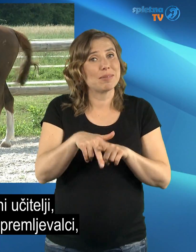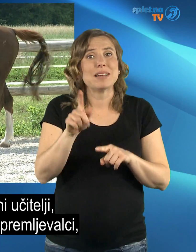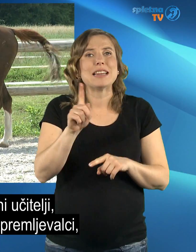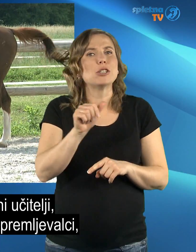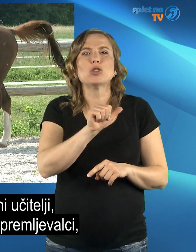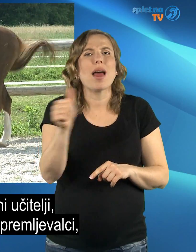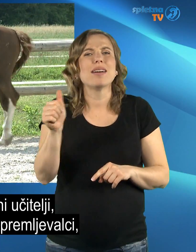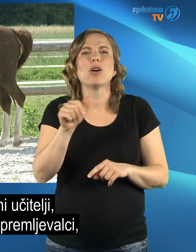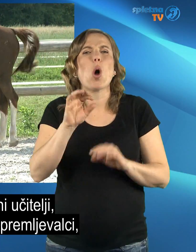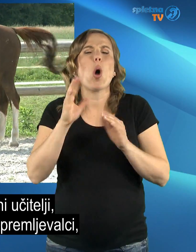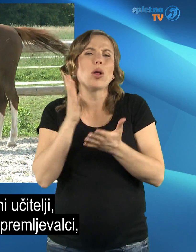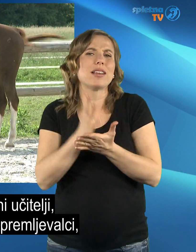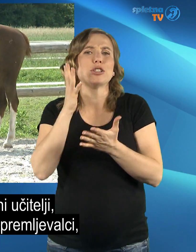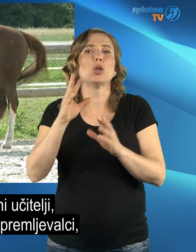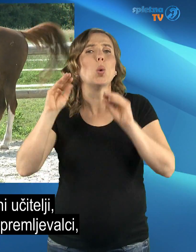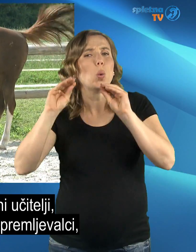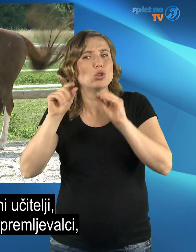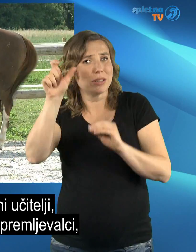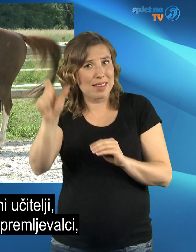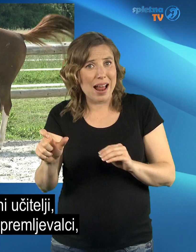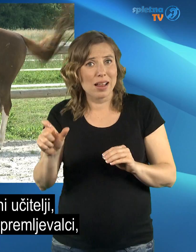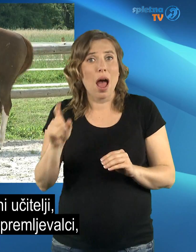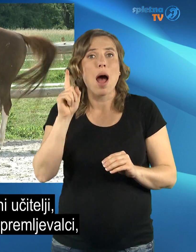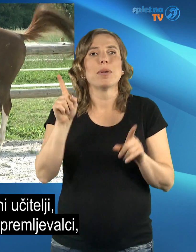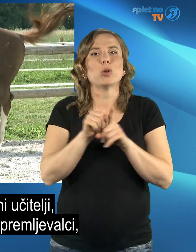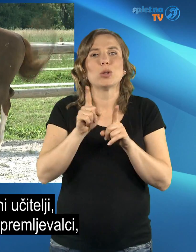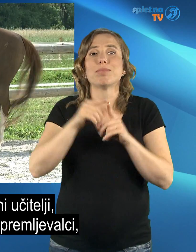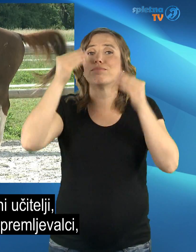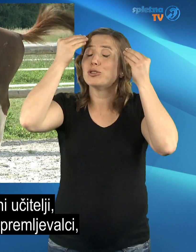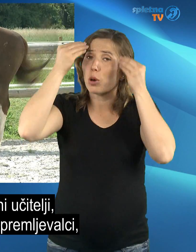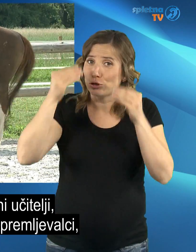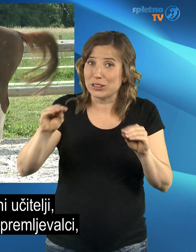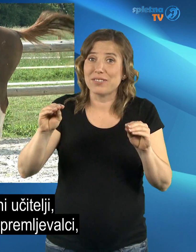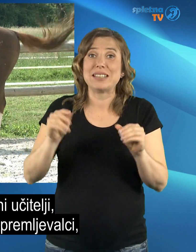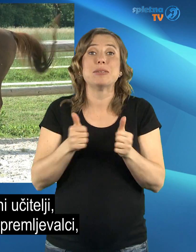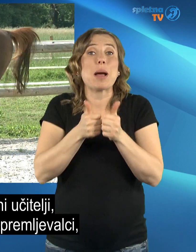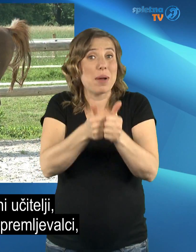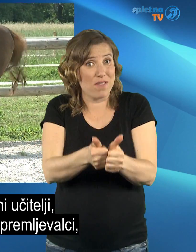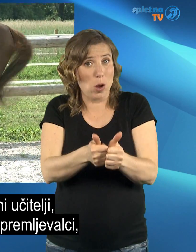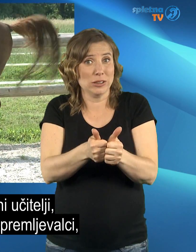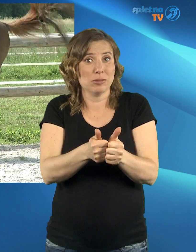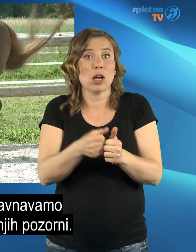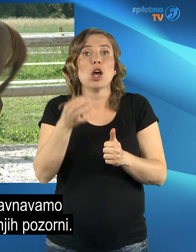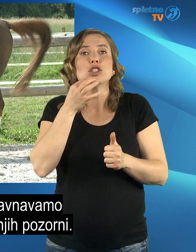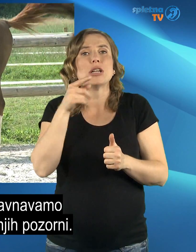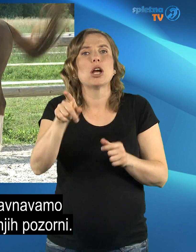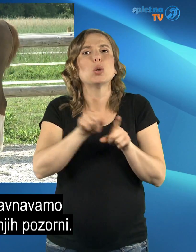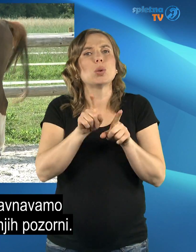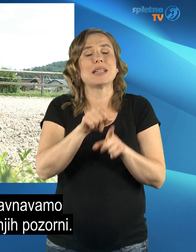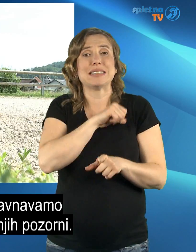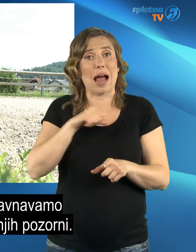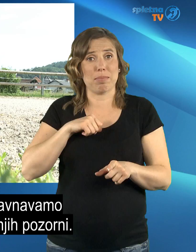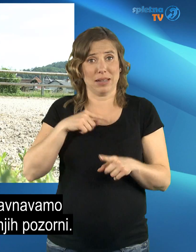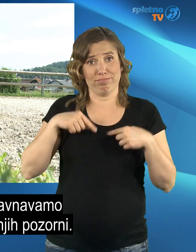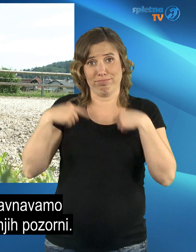Konji niso le odlični učitelji, pač pa tudi spoštljivi spremljevalci, če jih tudi sami obravnavamo spoštljivo in smo do njih